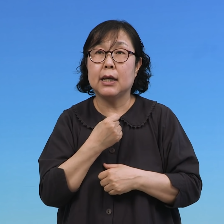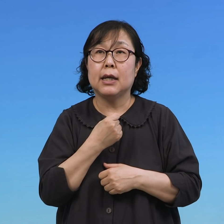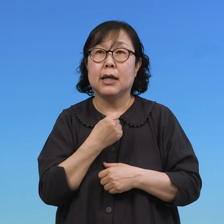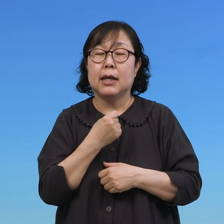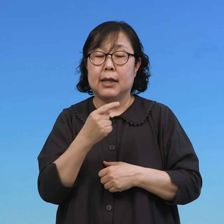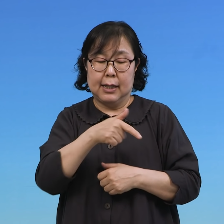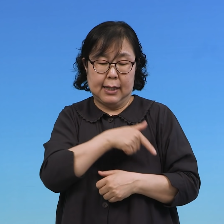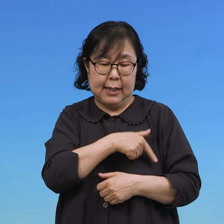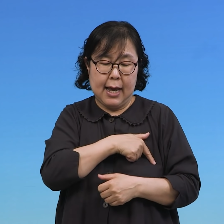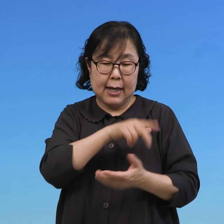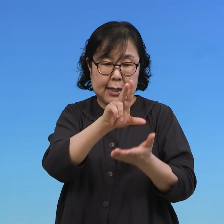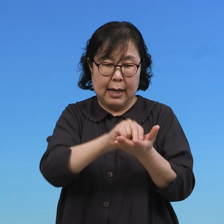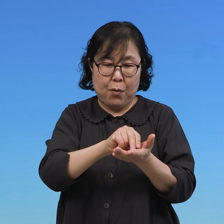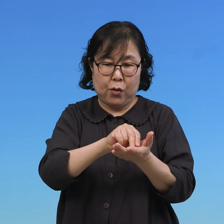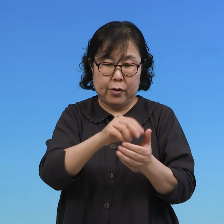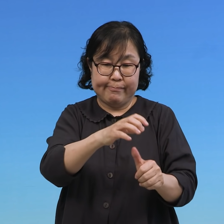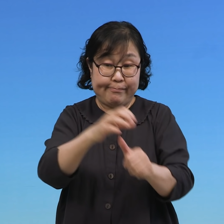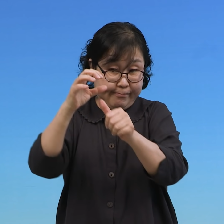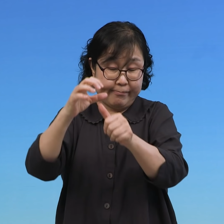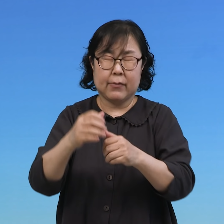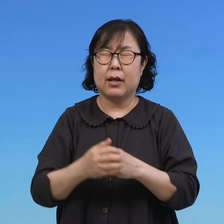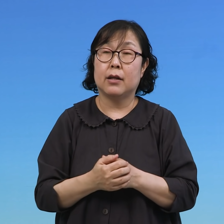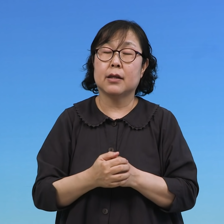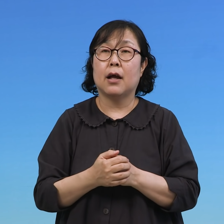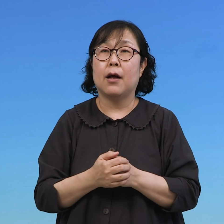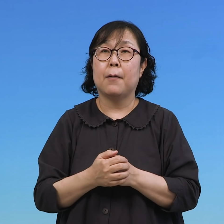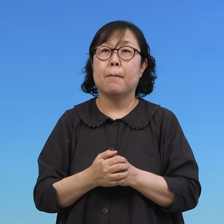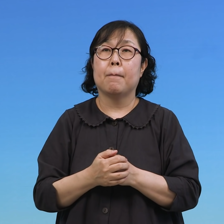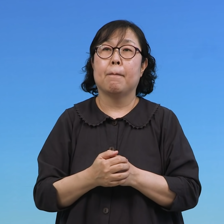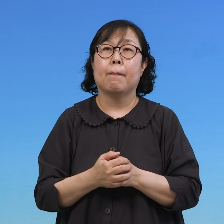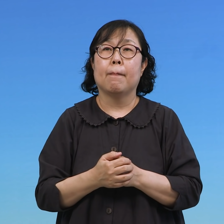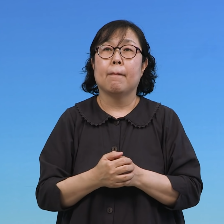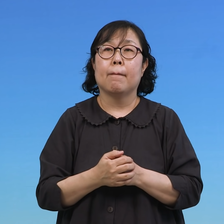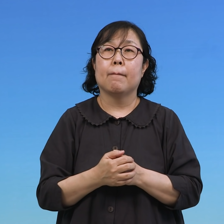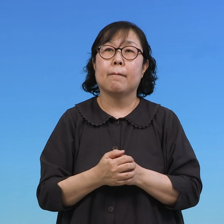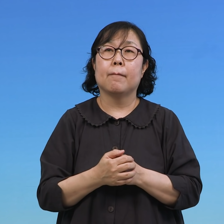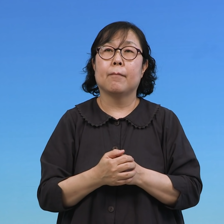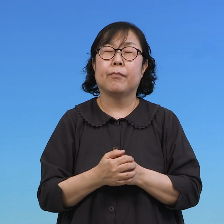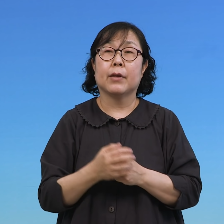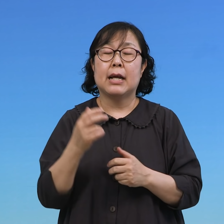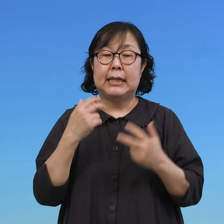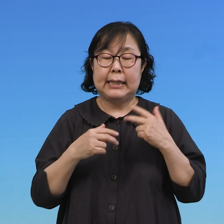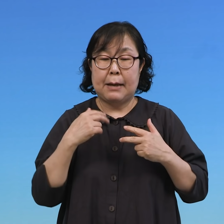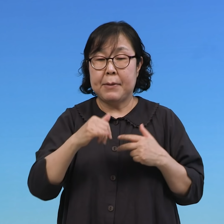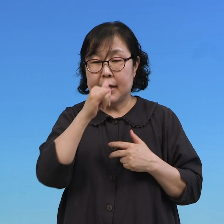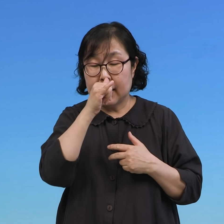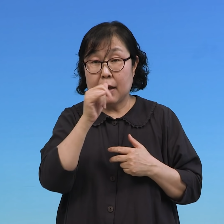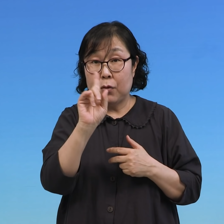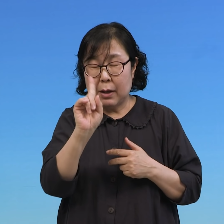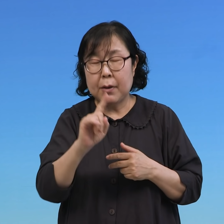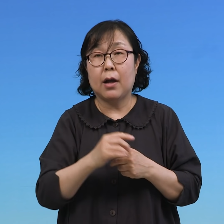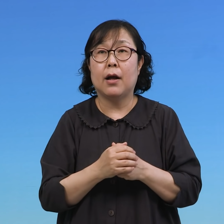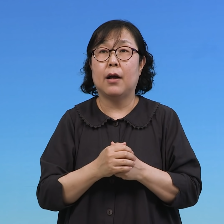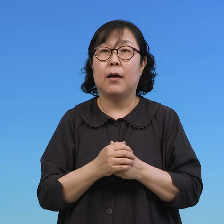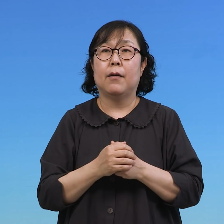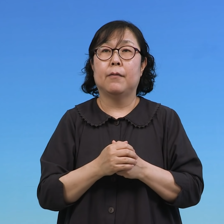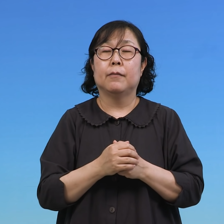새해 소망에서 이 책 제목을 따왔는데요. 이 아이의 글을 제가 읽어보니까 진짜 재미있는 거는 그 다음